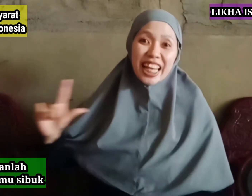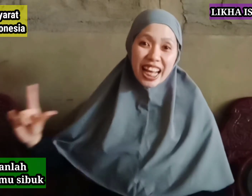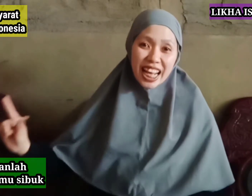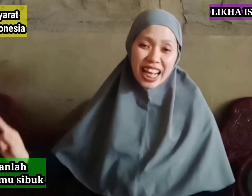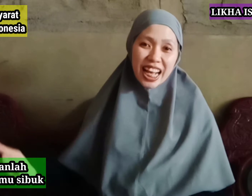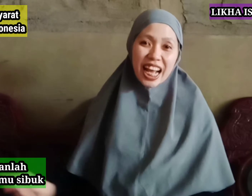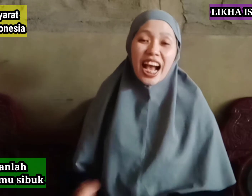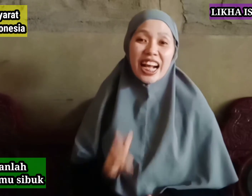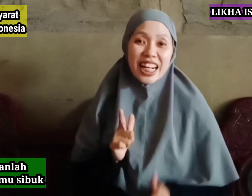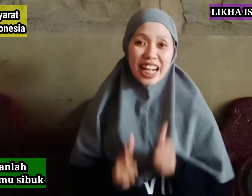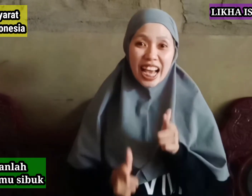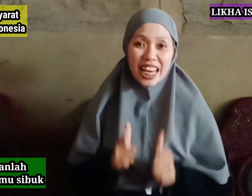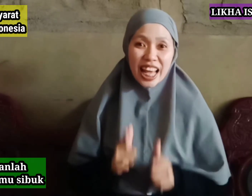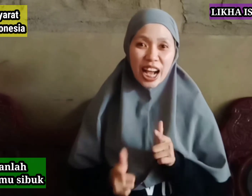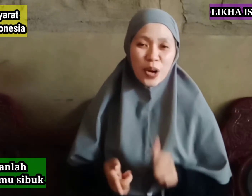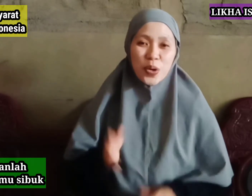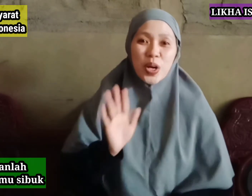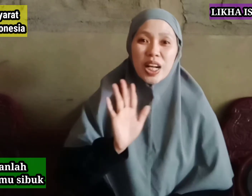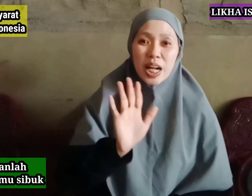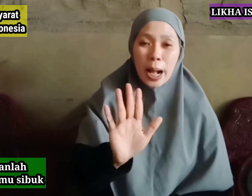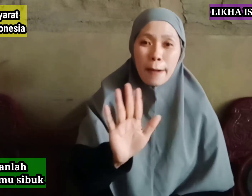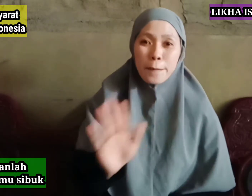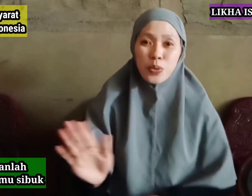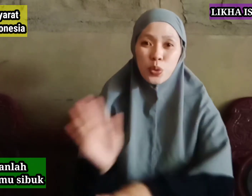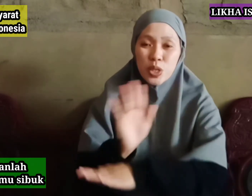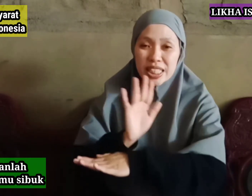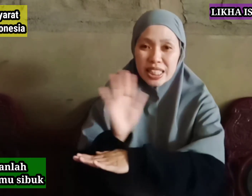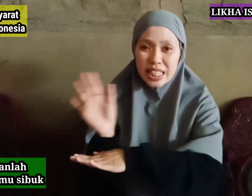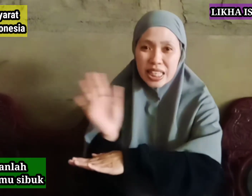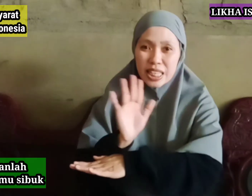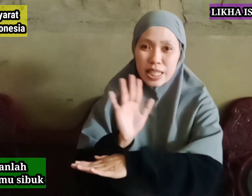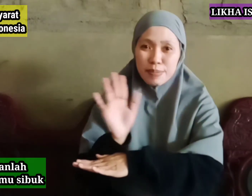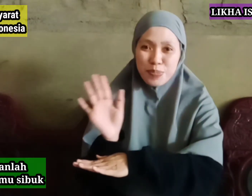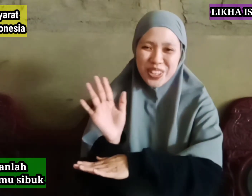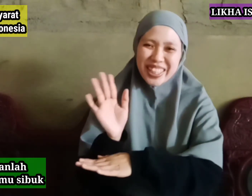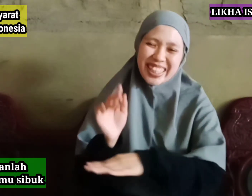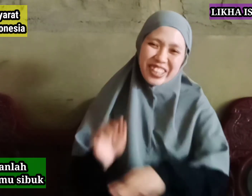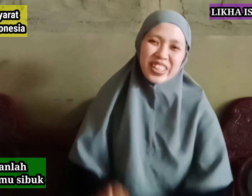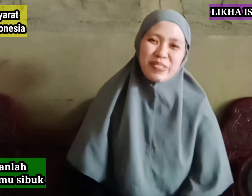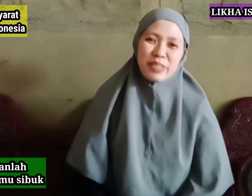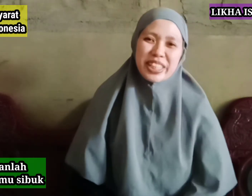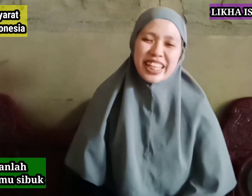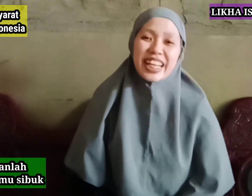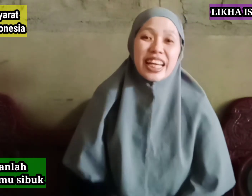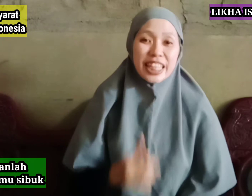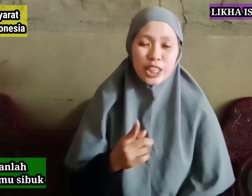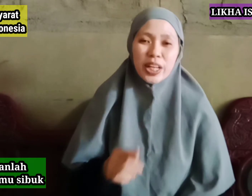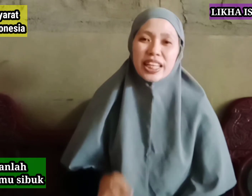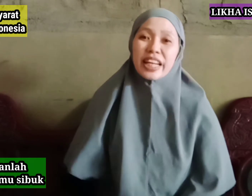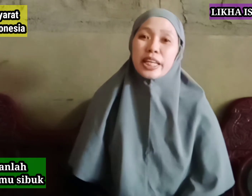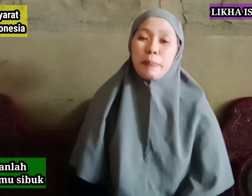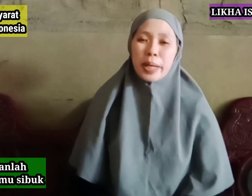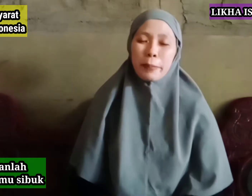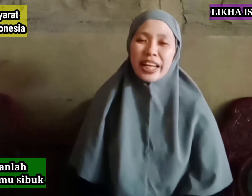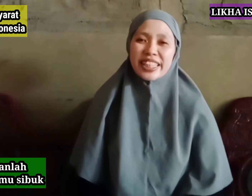Katakanlah kalau kamu sibuk gitu ya teman-teman ya. Kita ulangi lagi pelan-pelan ya.